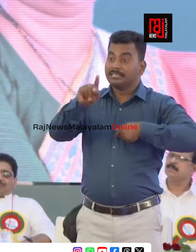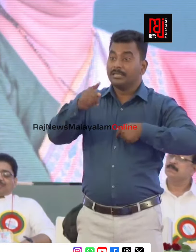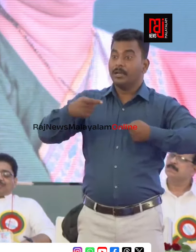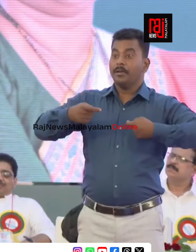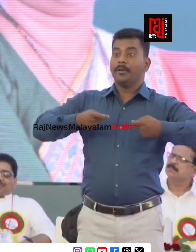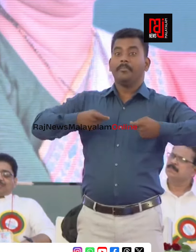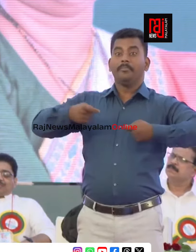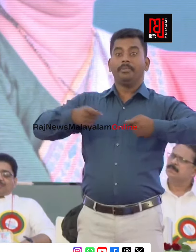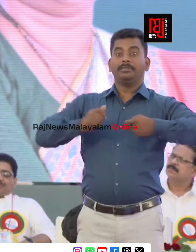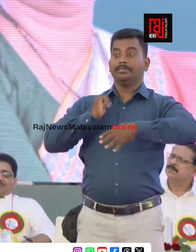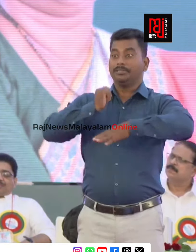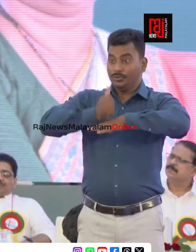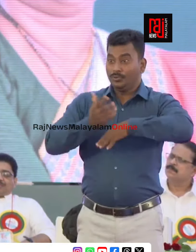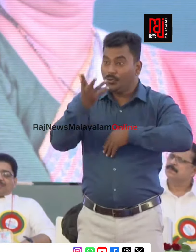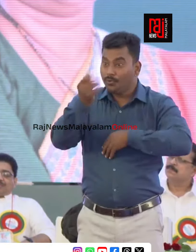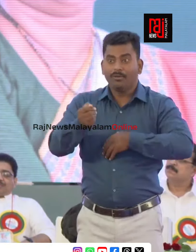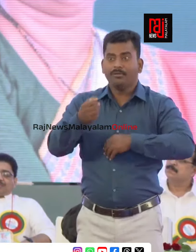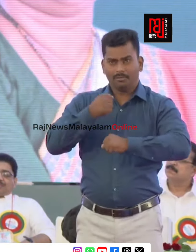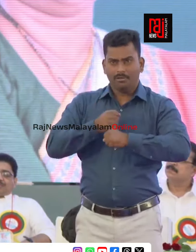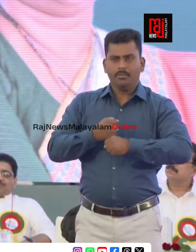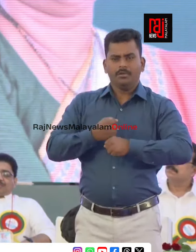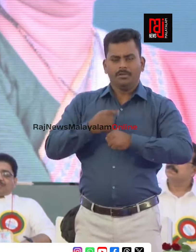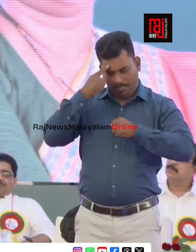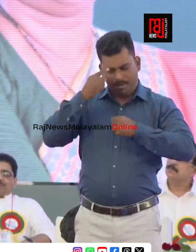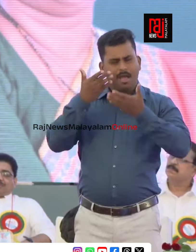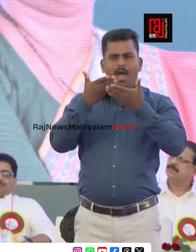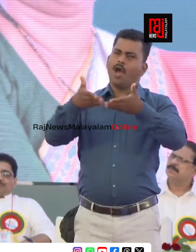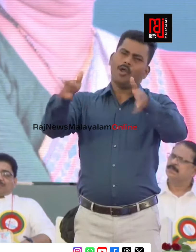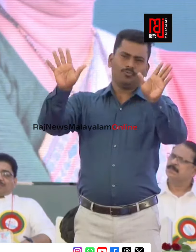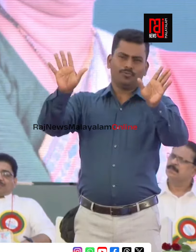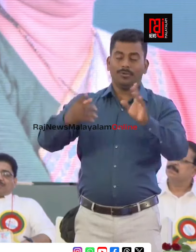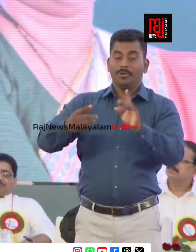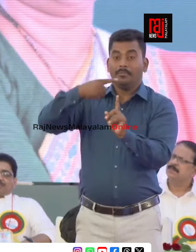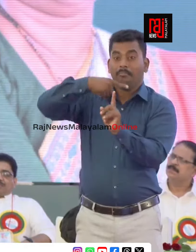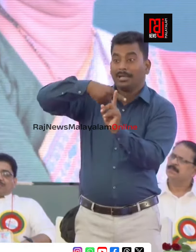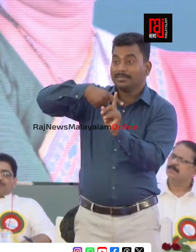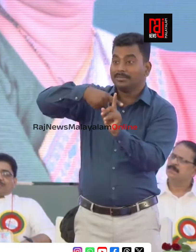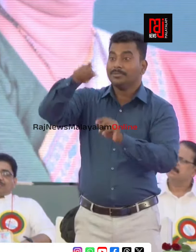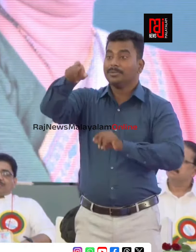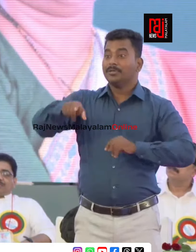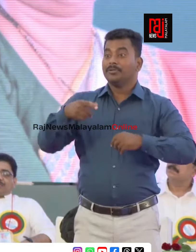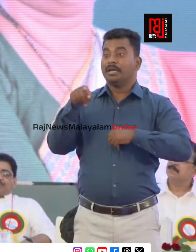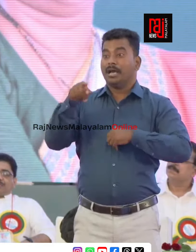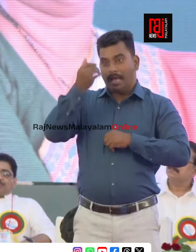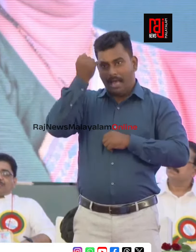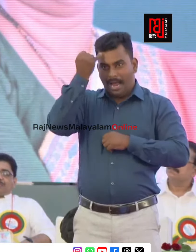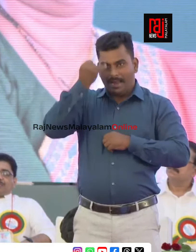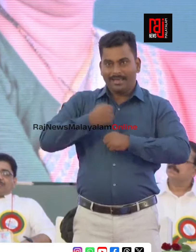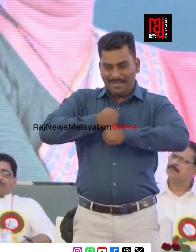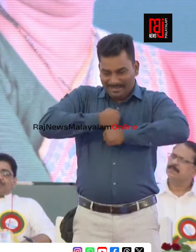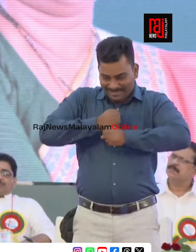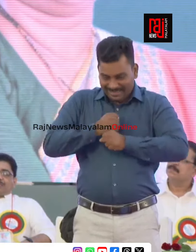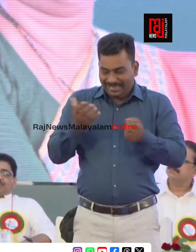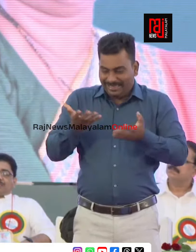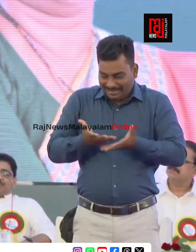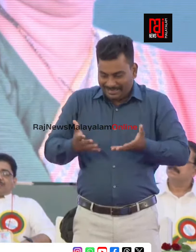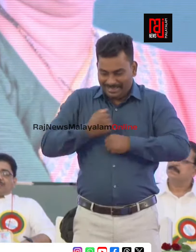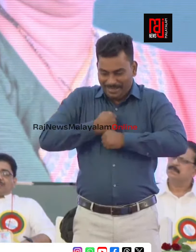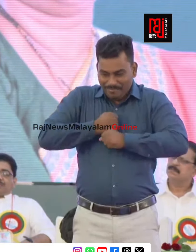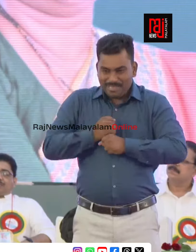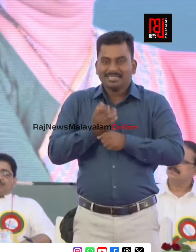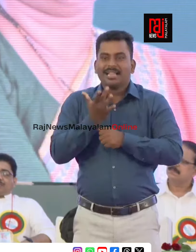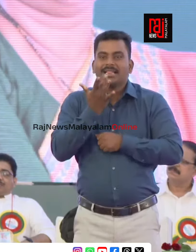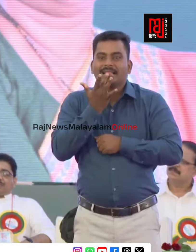ഭിന്നശേഷിക്കാർ നിർമ്മിക്കുന്ന ഉൽപ്പന്നങ്ങളുടെ വിപണനത്തിനായി പ്രത്യേക ഔട്ട്ലെറ്റുകൾ, ഇവയെല്ലാം